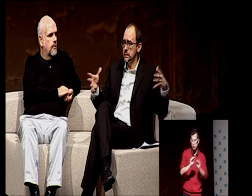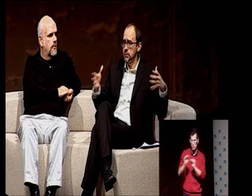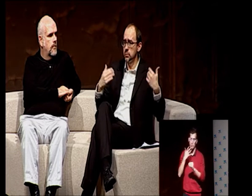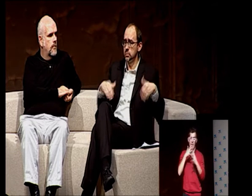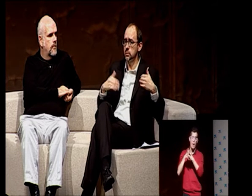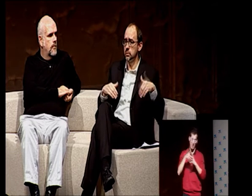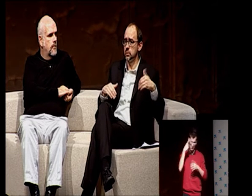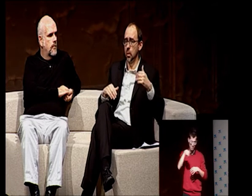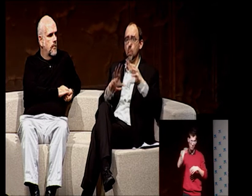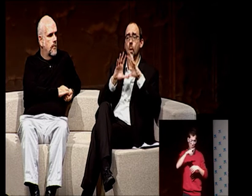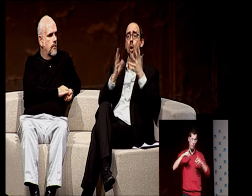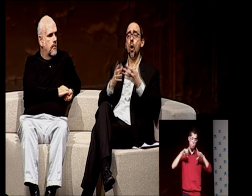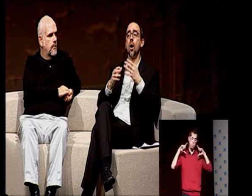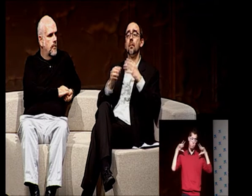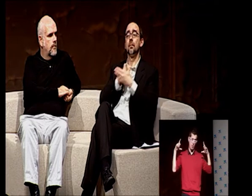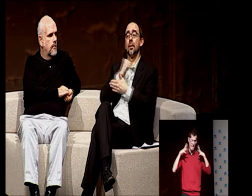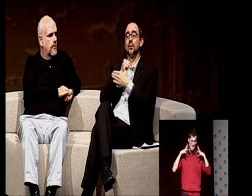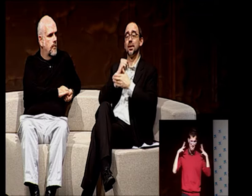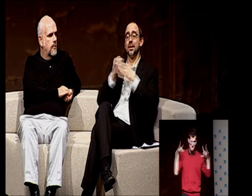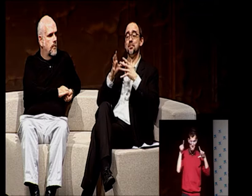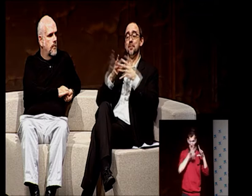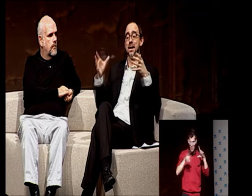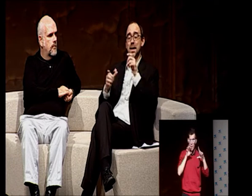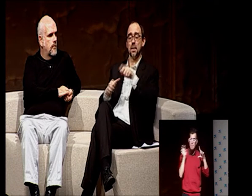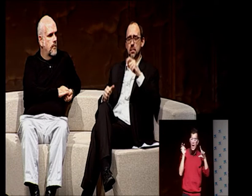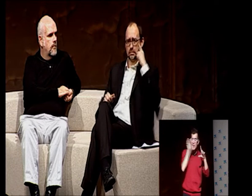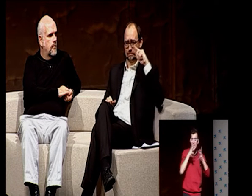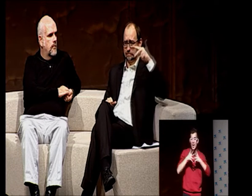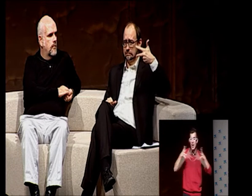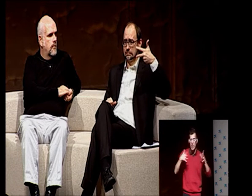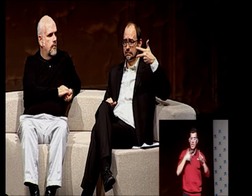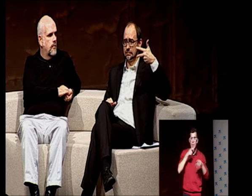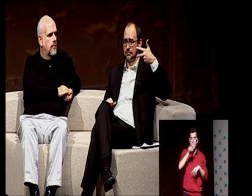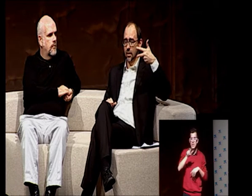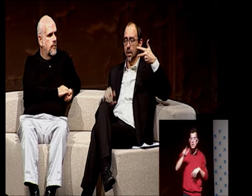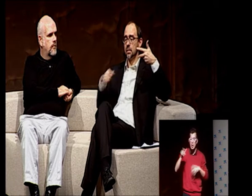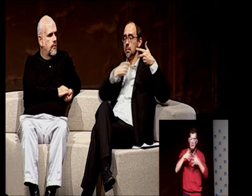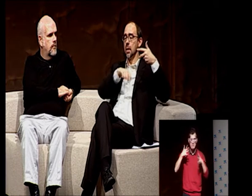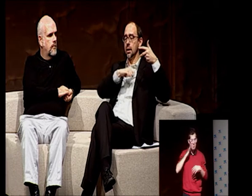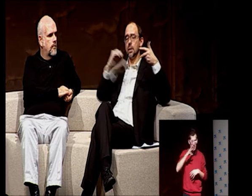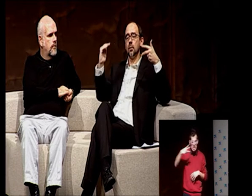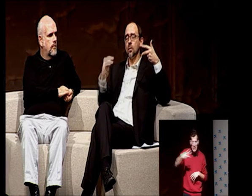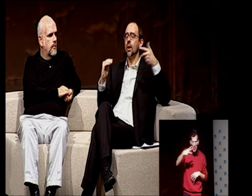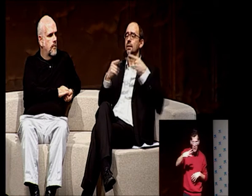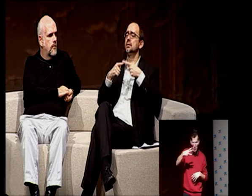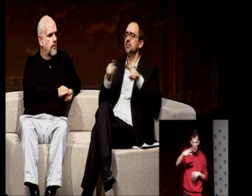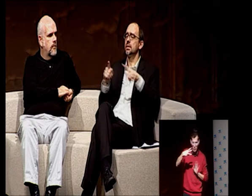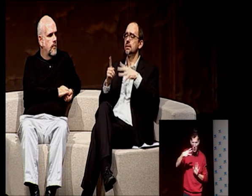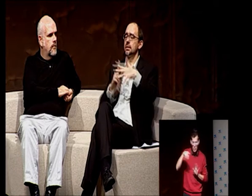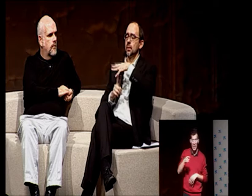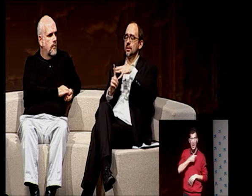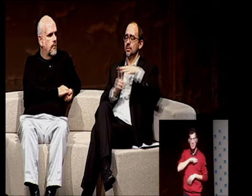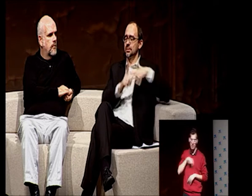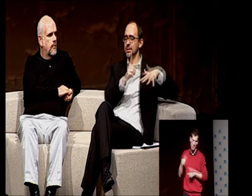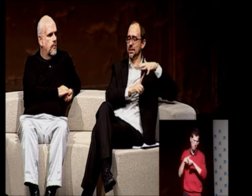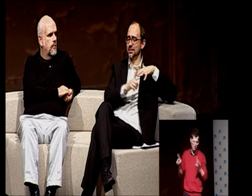no todos los centros educativos se consideran con un proyecto educativo con un proyecto lingüístico bilingüe Estados Unidos es un país muy grande